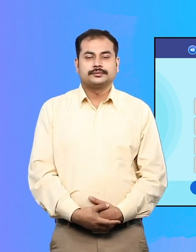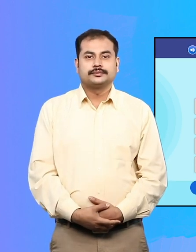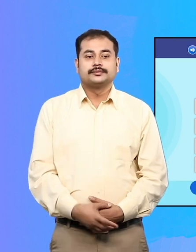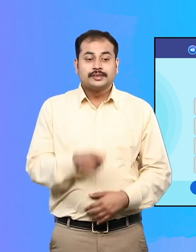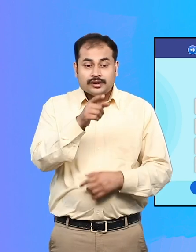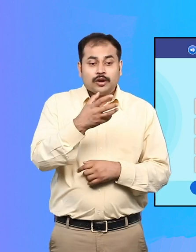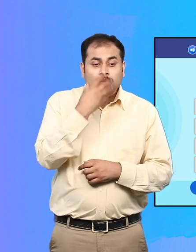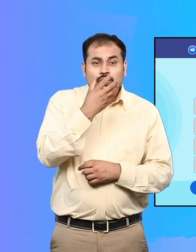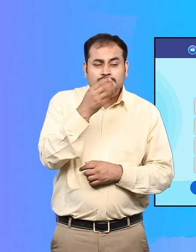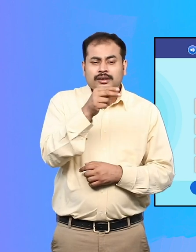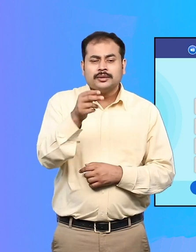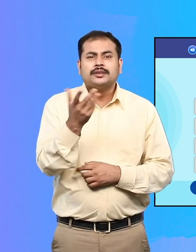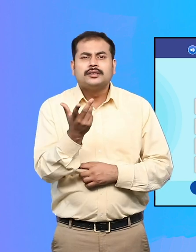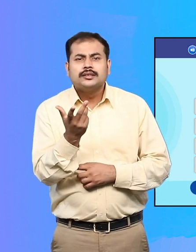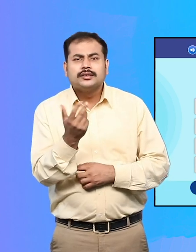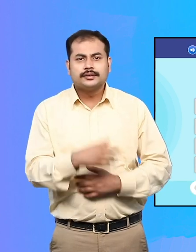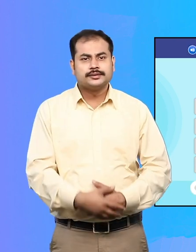कि यह कौन सा फल है